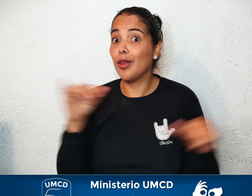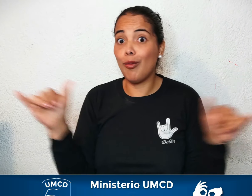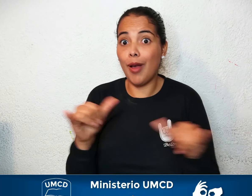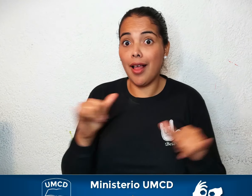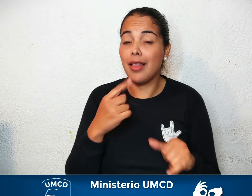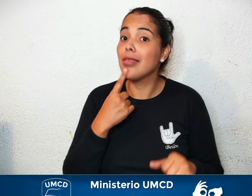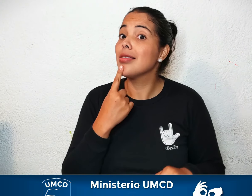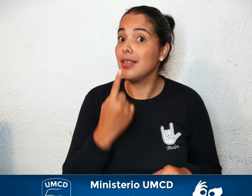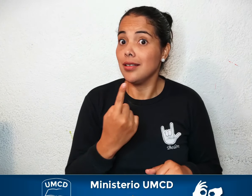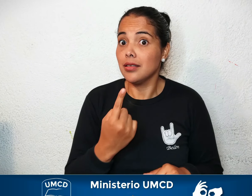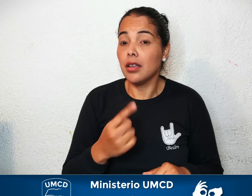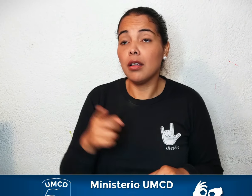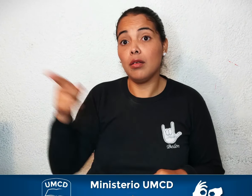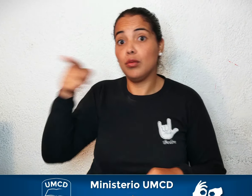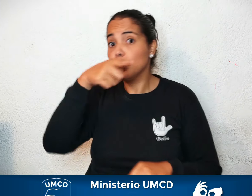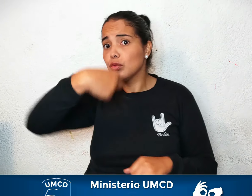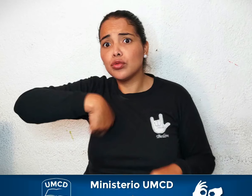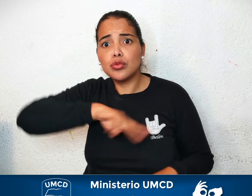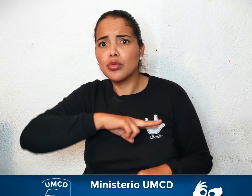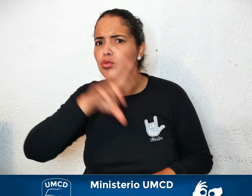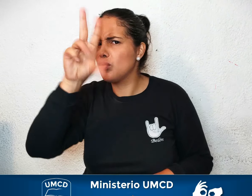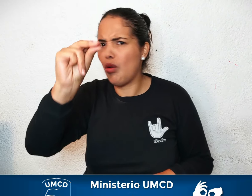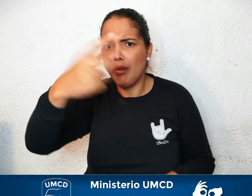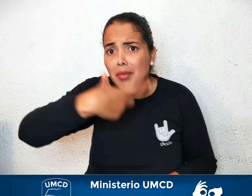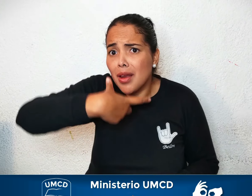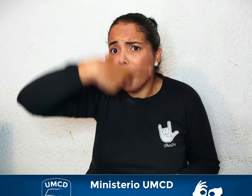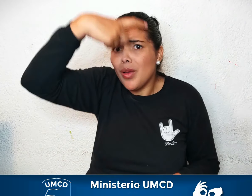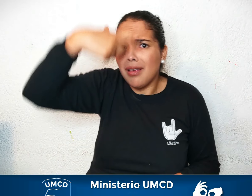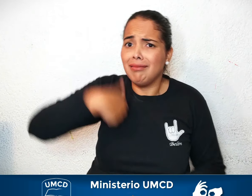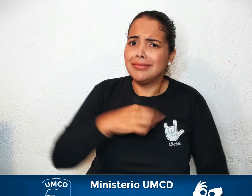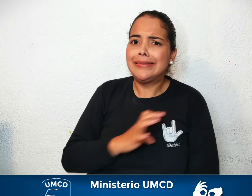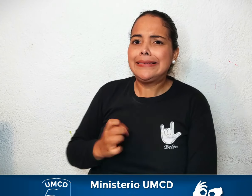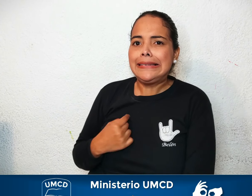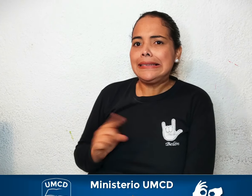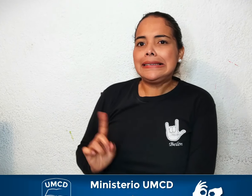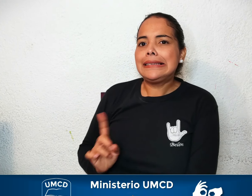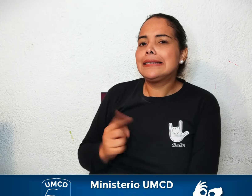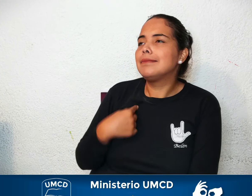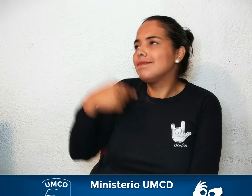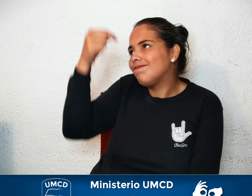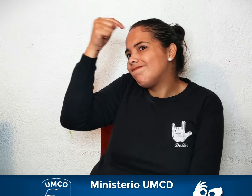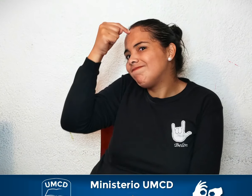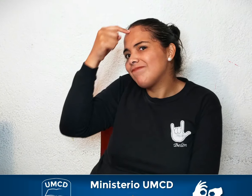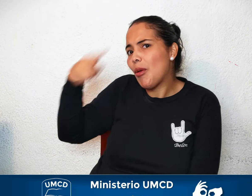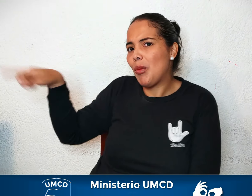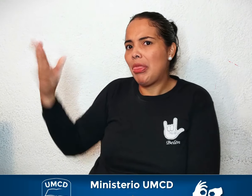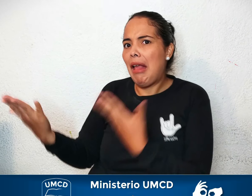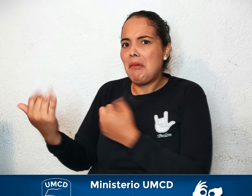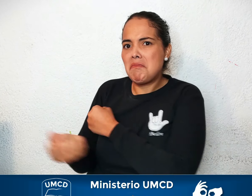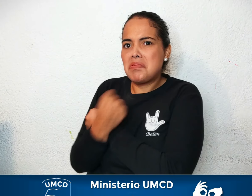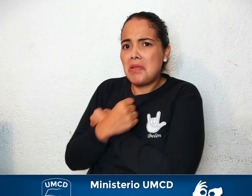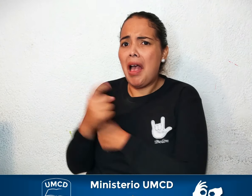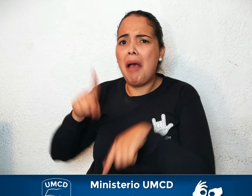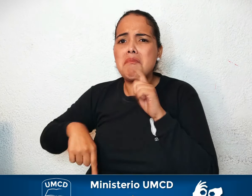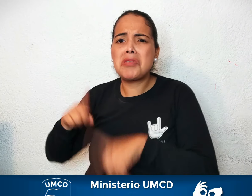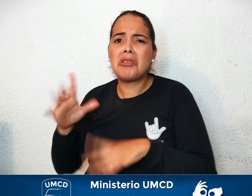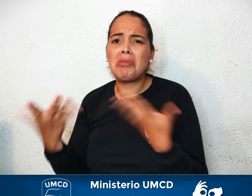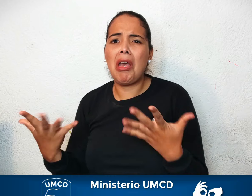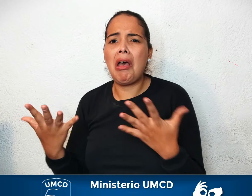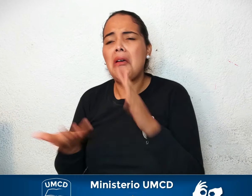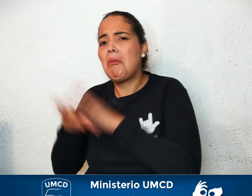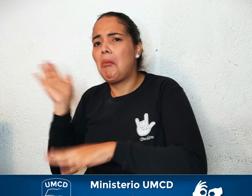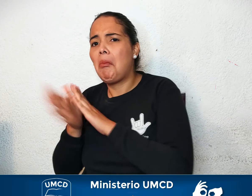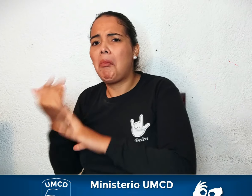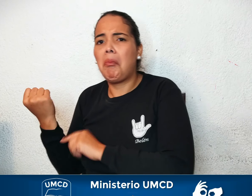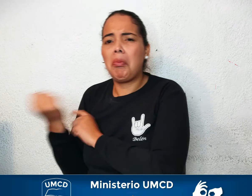dice a Timoteo en el siguiente versículo. Por tanto, no te avergüences de dar testimonio de mí y del Señor Jesucristo.